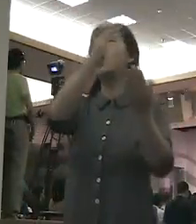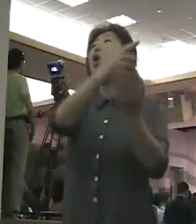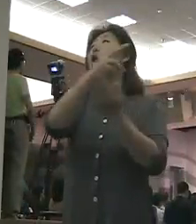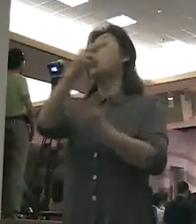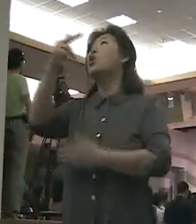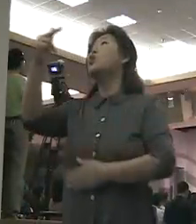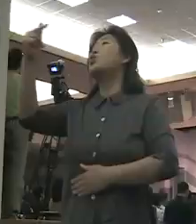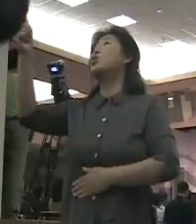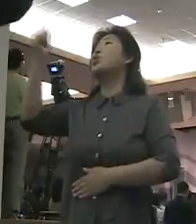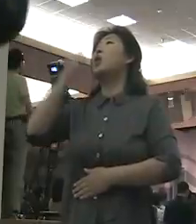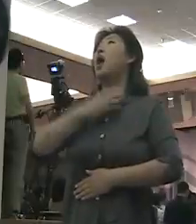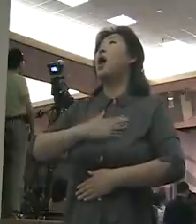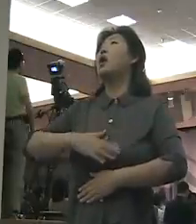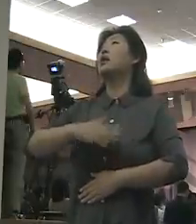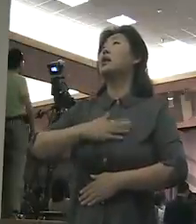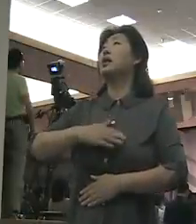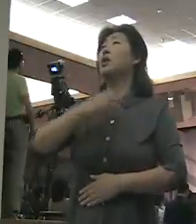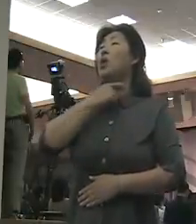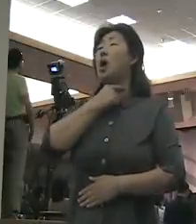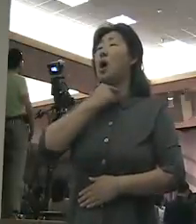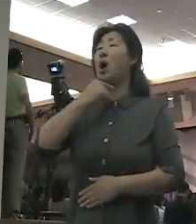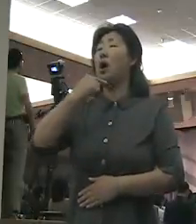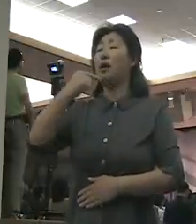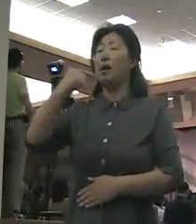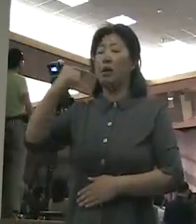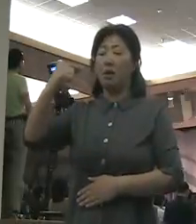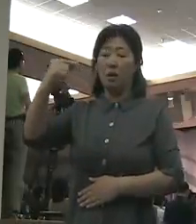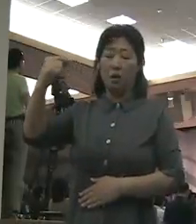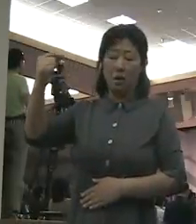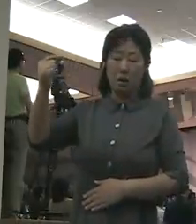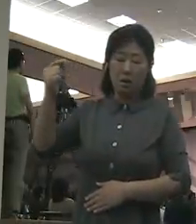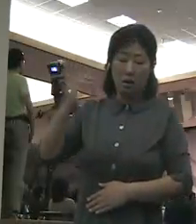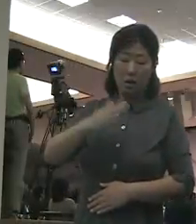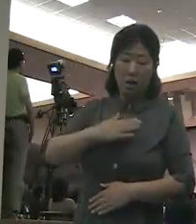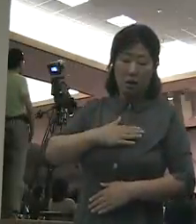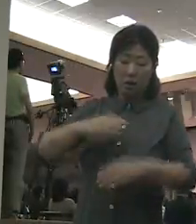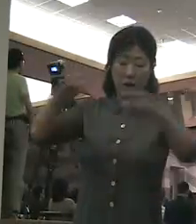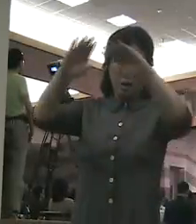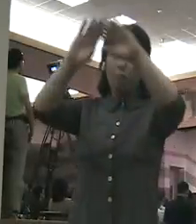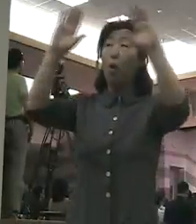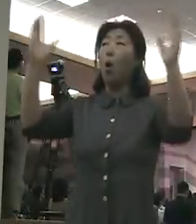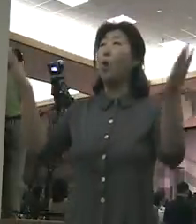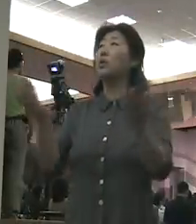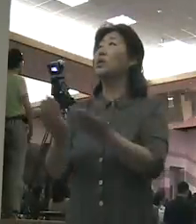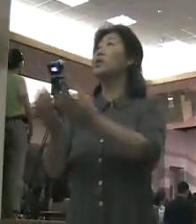다해 주 알기 원하네. 내 모든